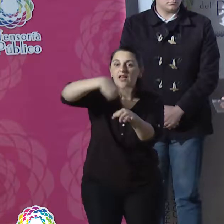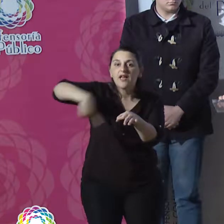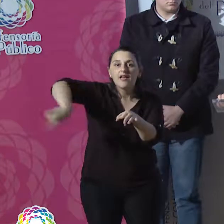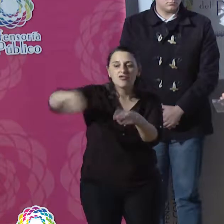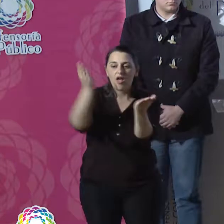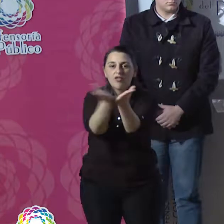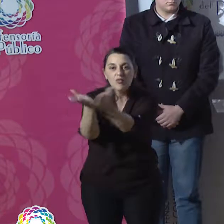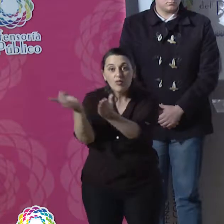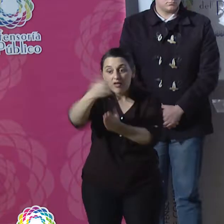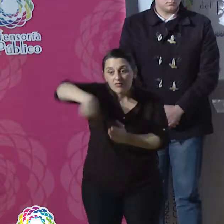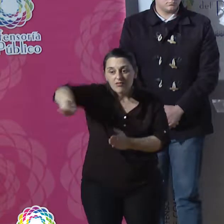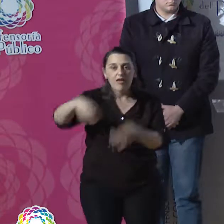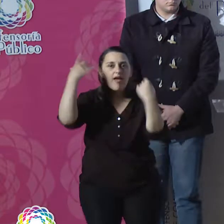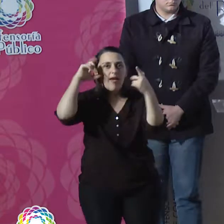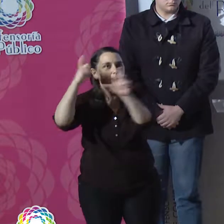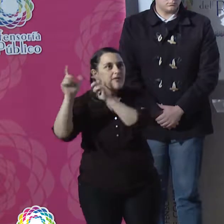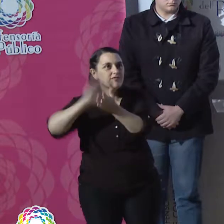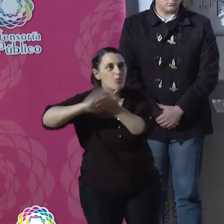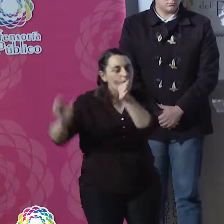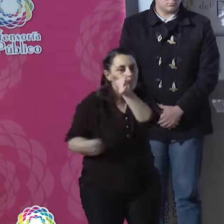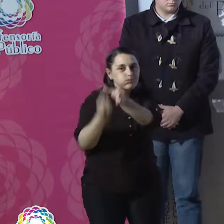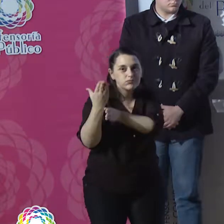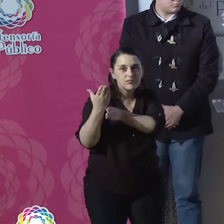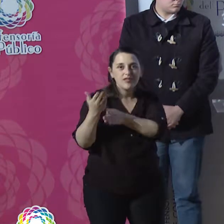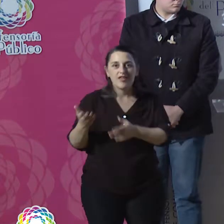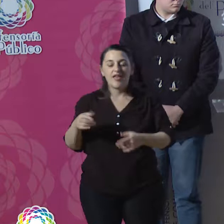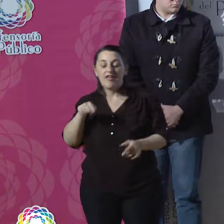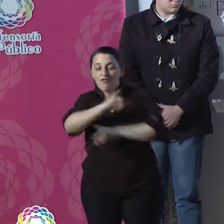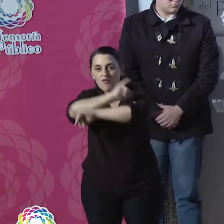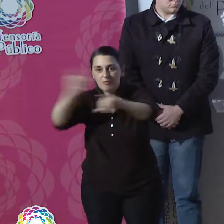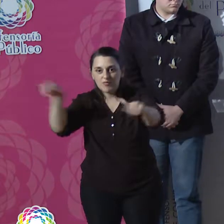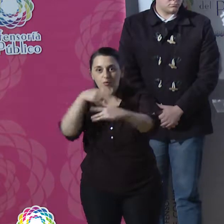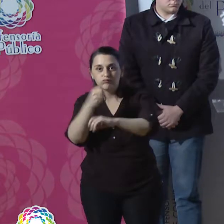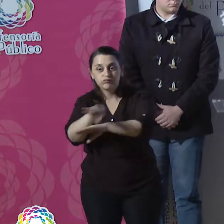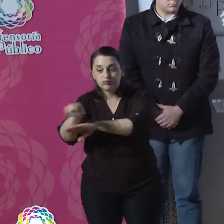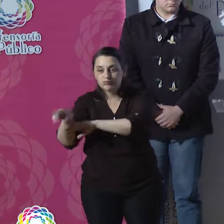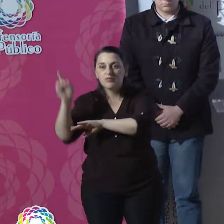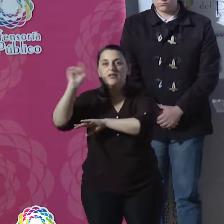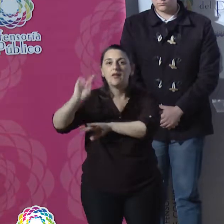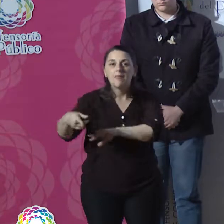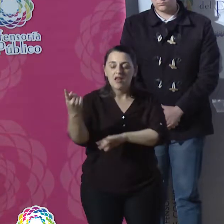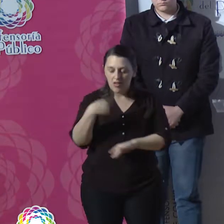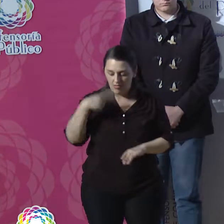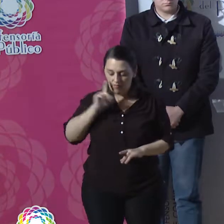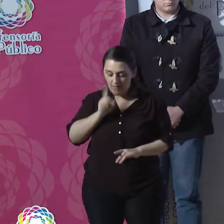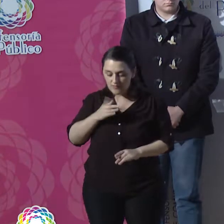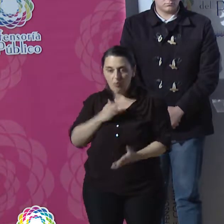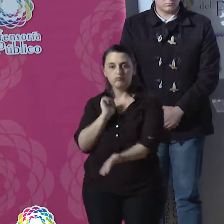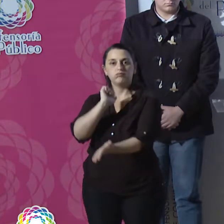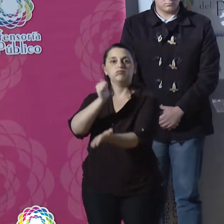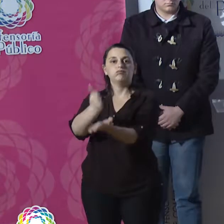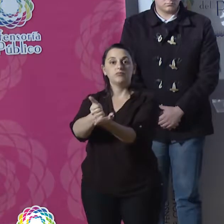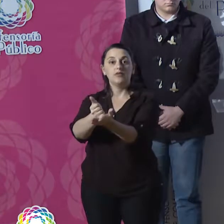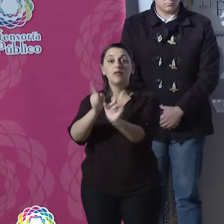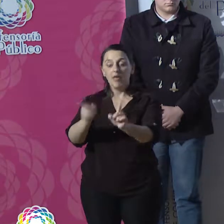experiencias a nuevas emociones a la información ya que protagonicemos nuestras propias decisiones también a cortar nuestras